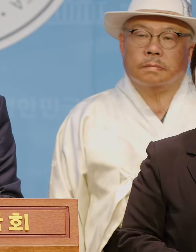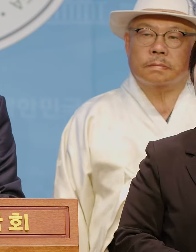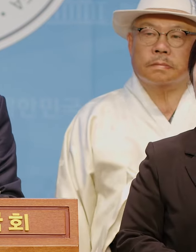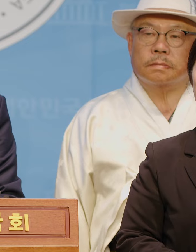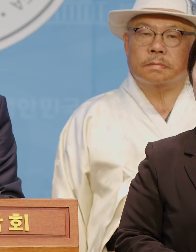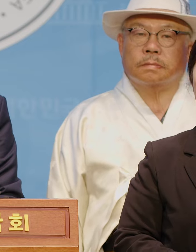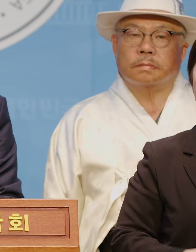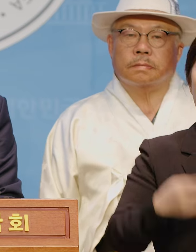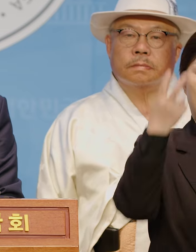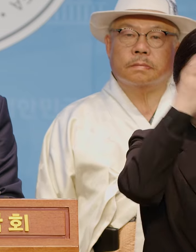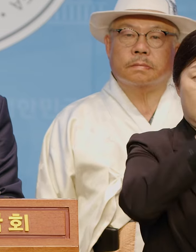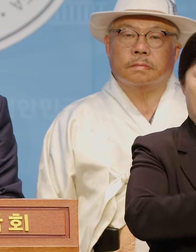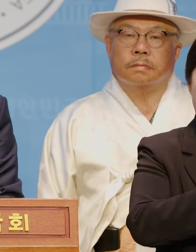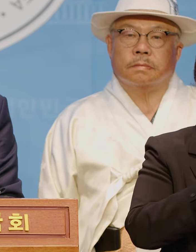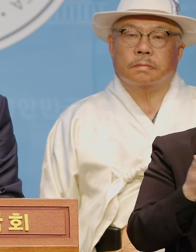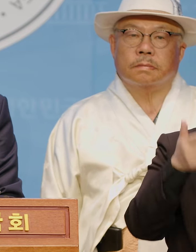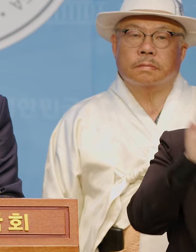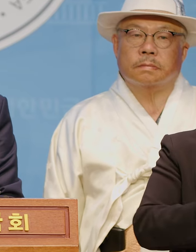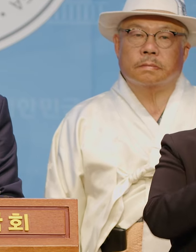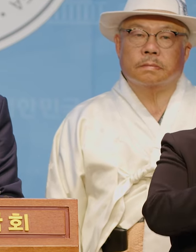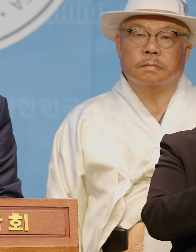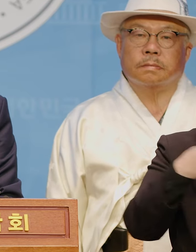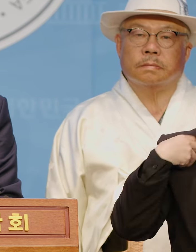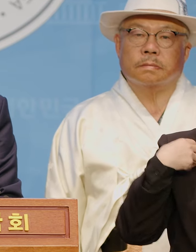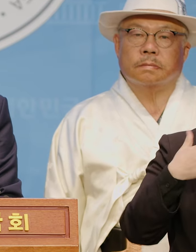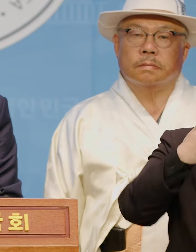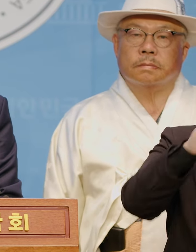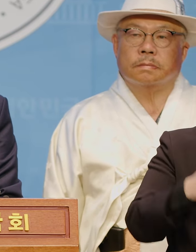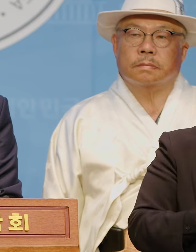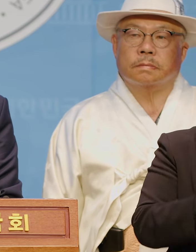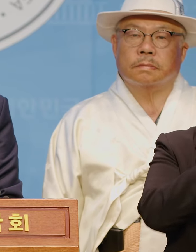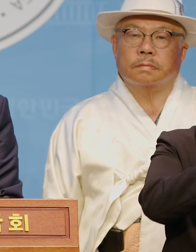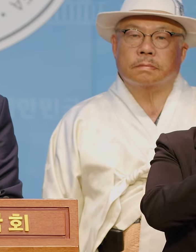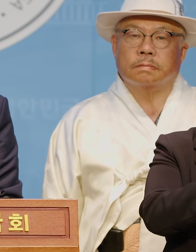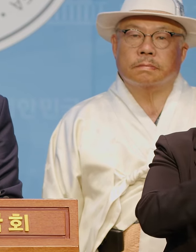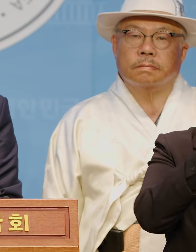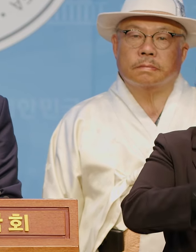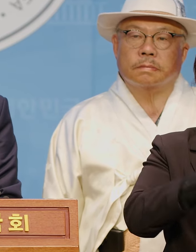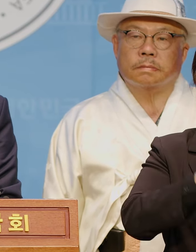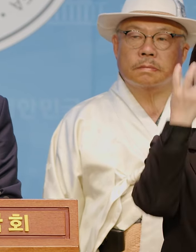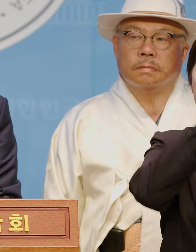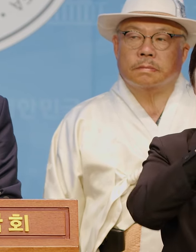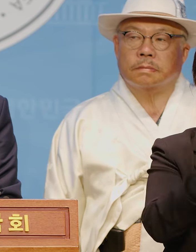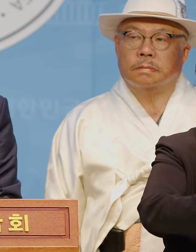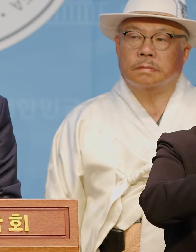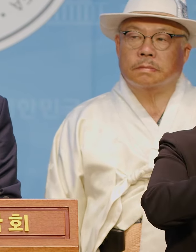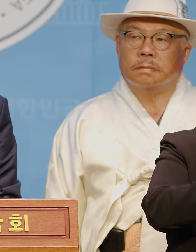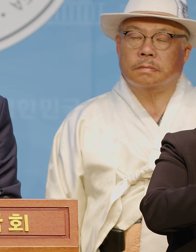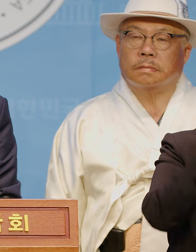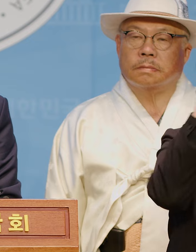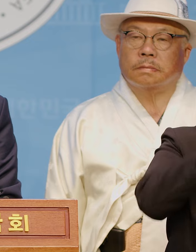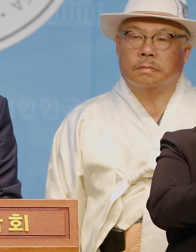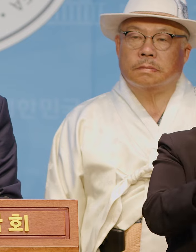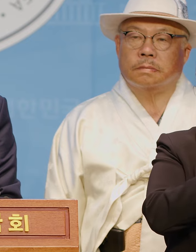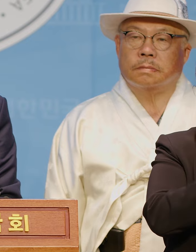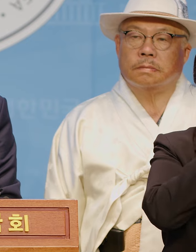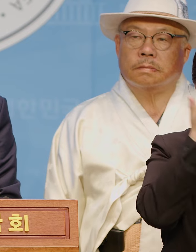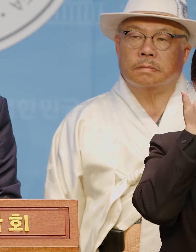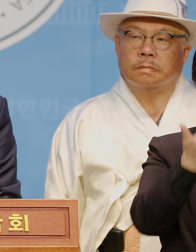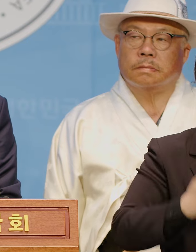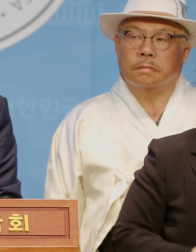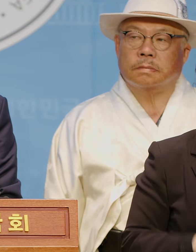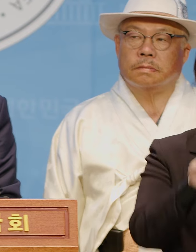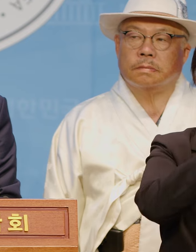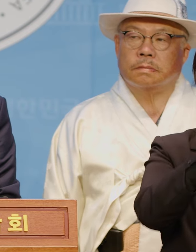그럼에도 윤성열 정권에서 정강원 목사에 대한 철저한 수사가 가능할지 원입니다 윤석